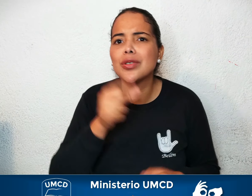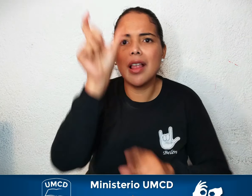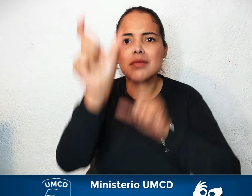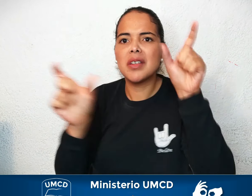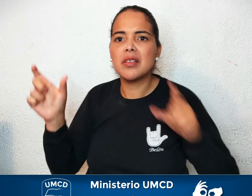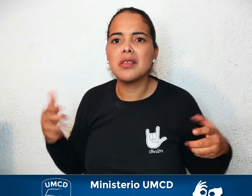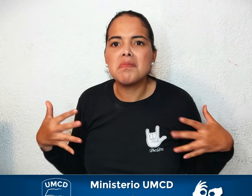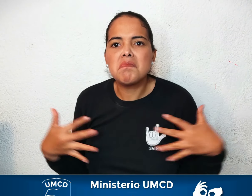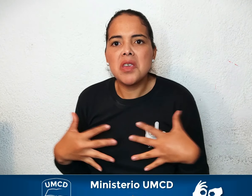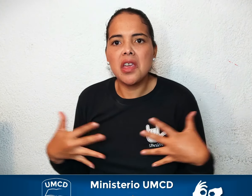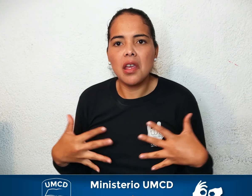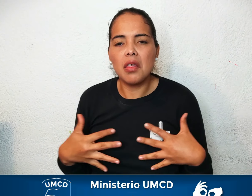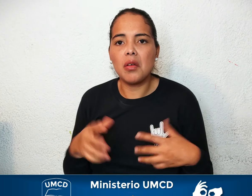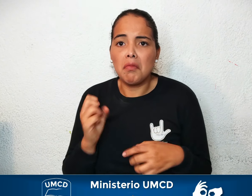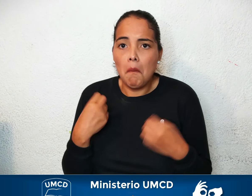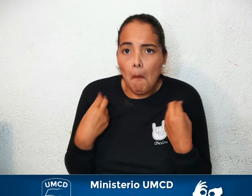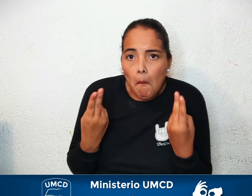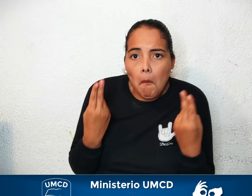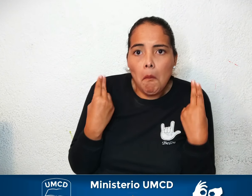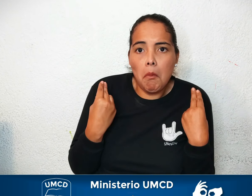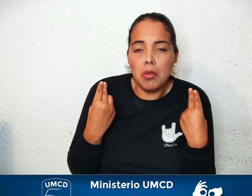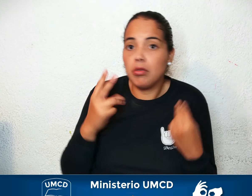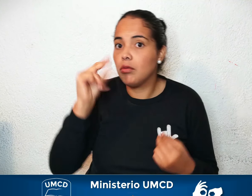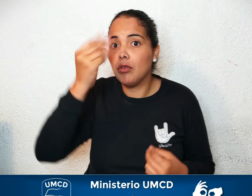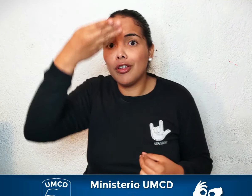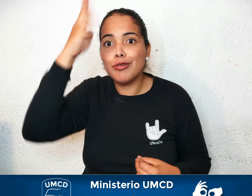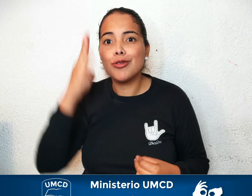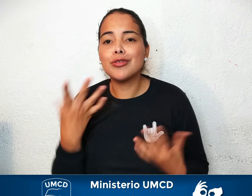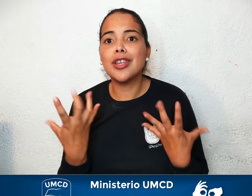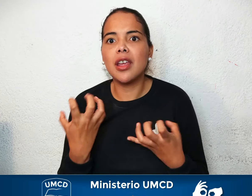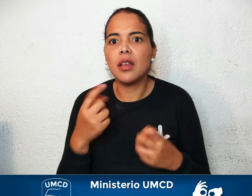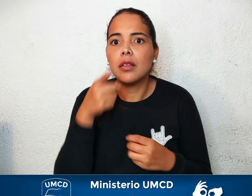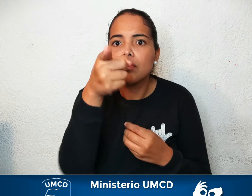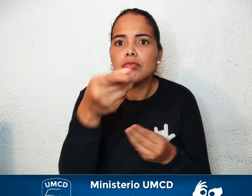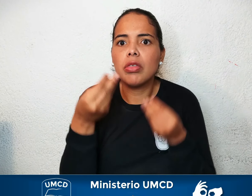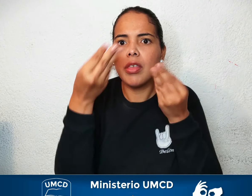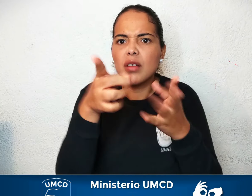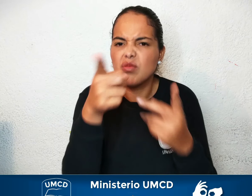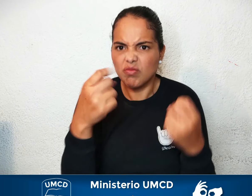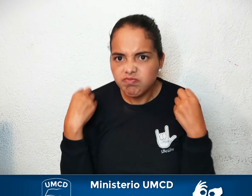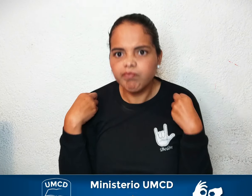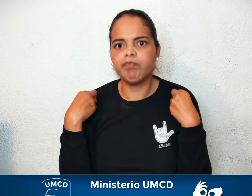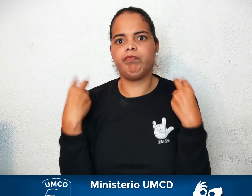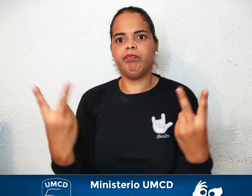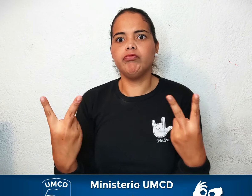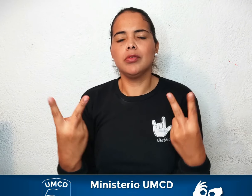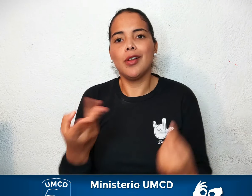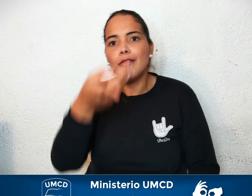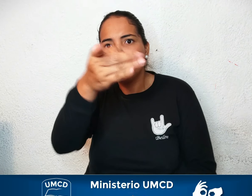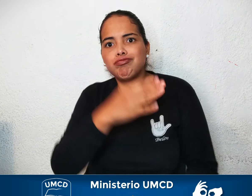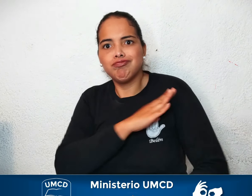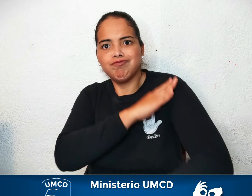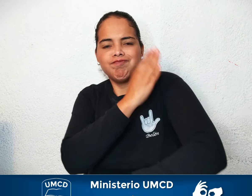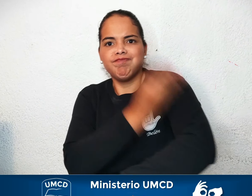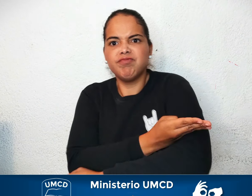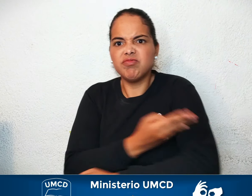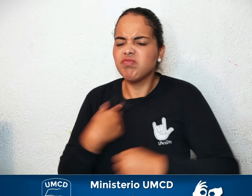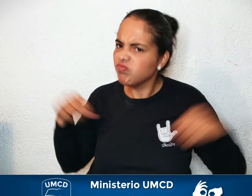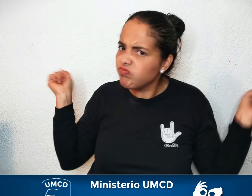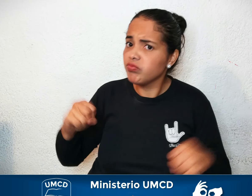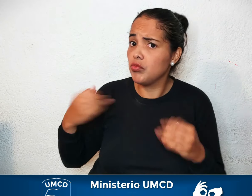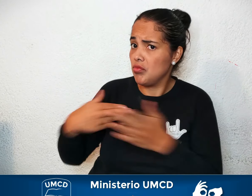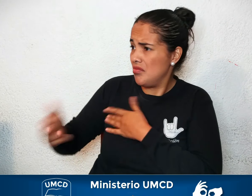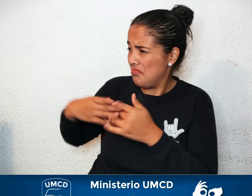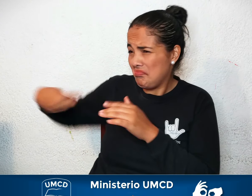de valor, de dominio propio, nos dice ahí. El Señor nos ha dado la capacidad de nosotros